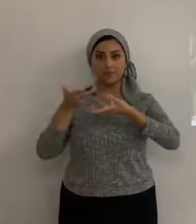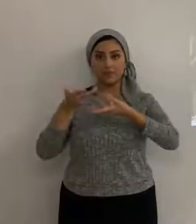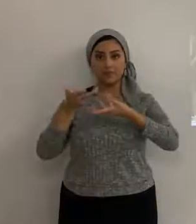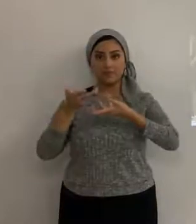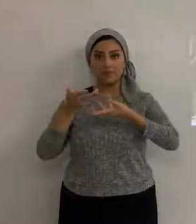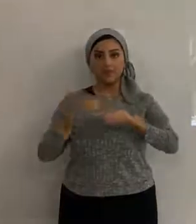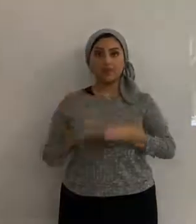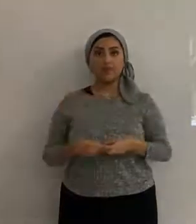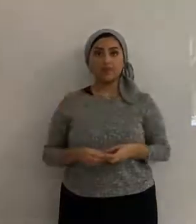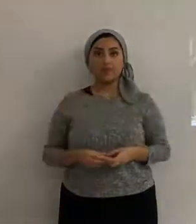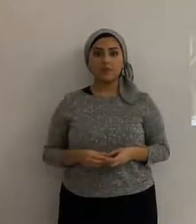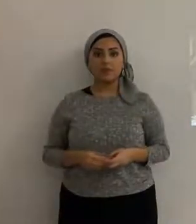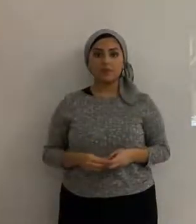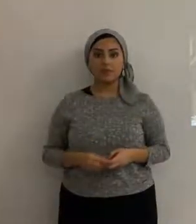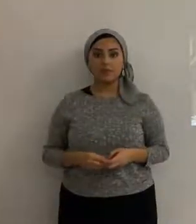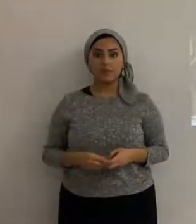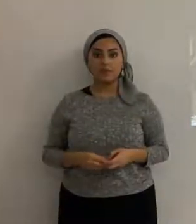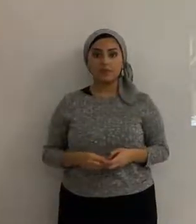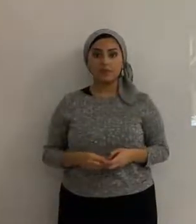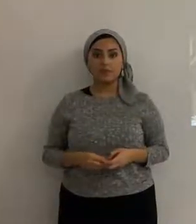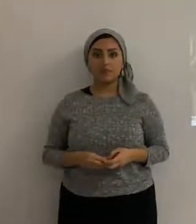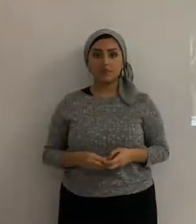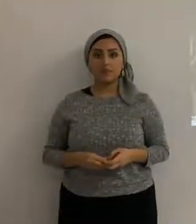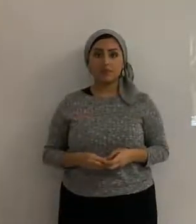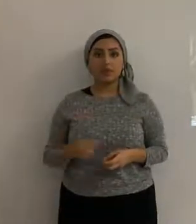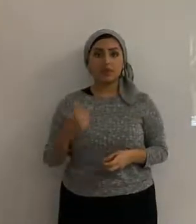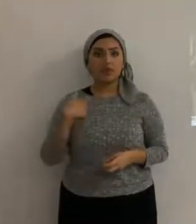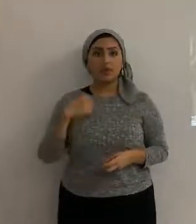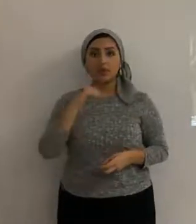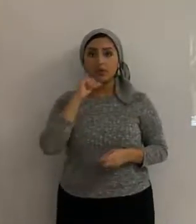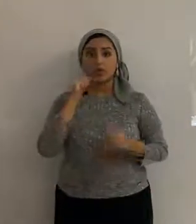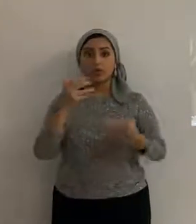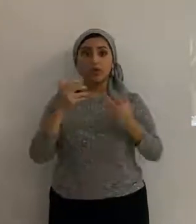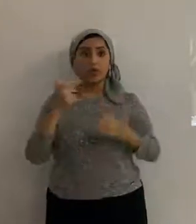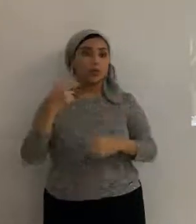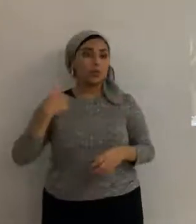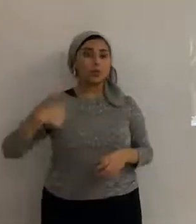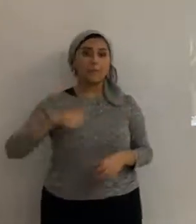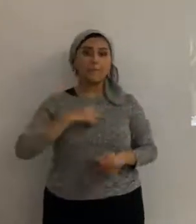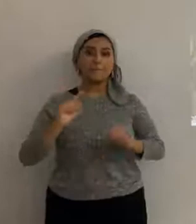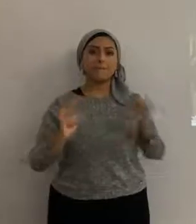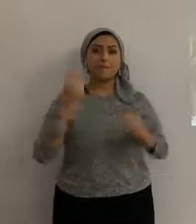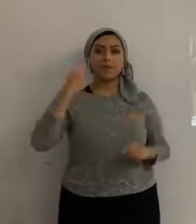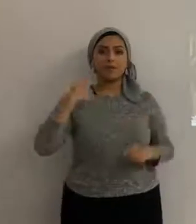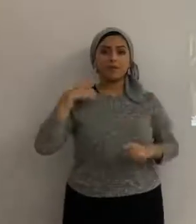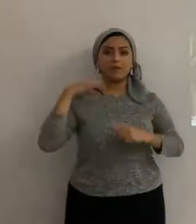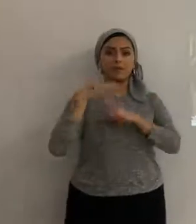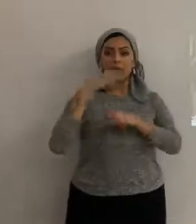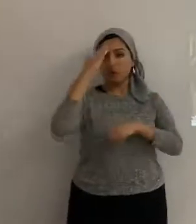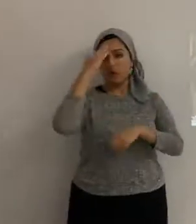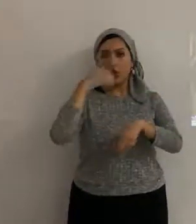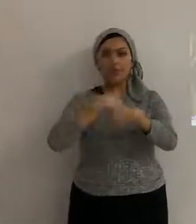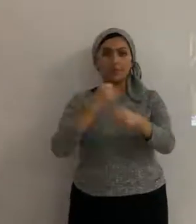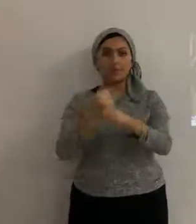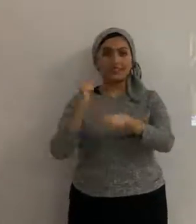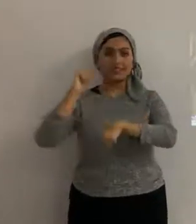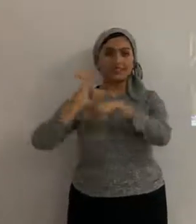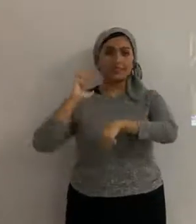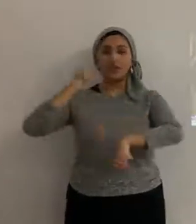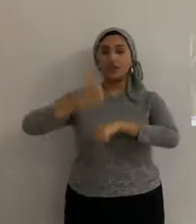Guerrero, nosotros no queremos impresionar a nadie y decir, miren, somos los grandes y ya descubrimos que están construyendo ahí el templo. No, que mi